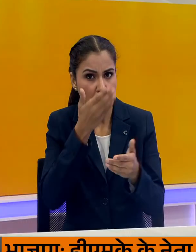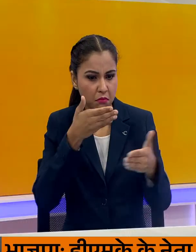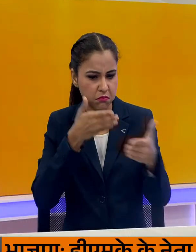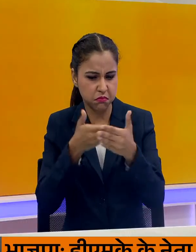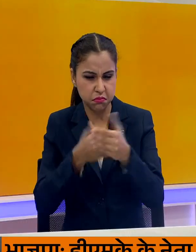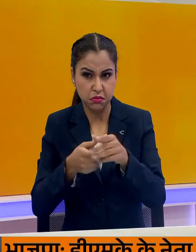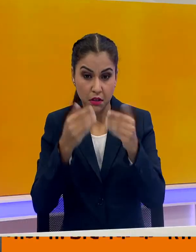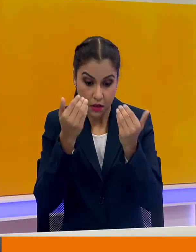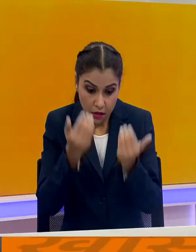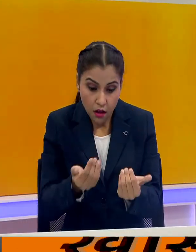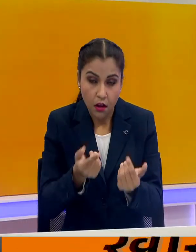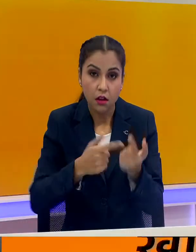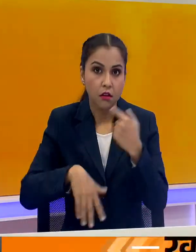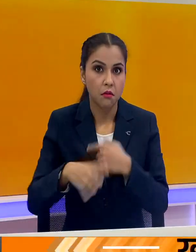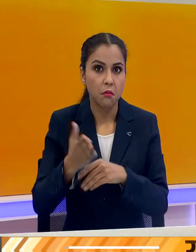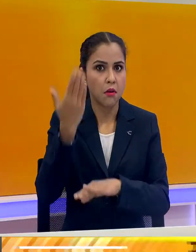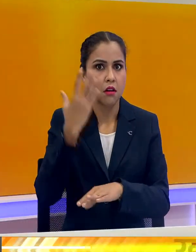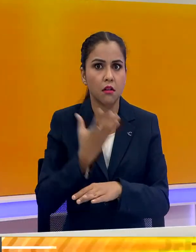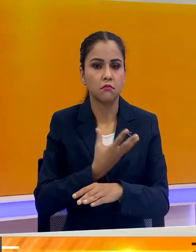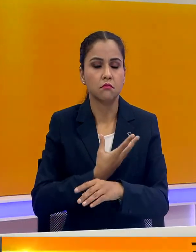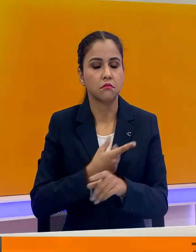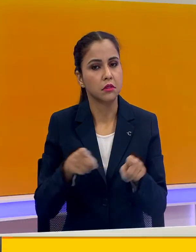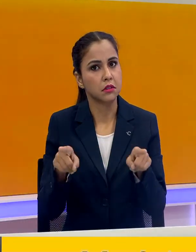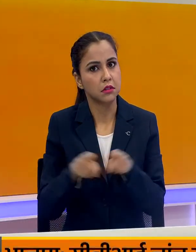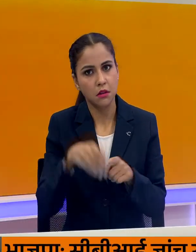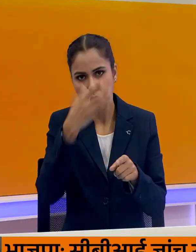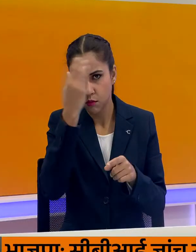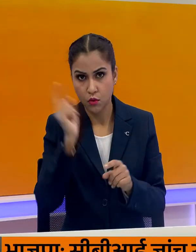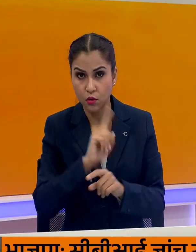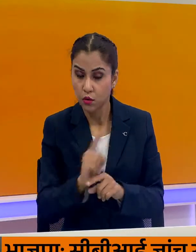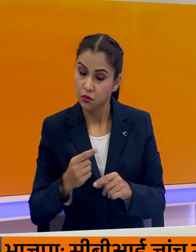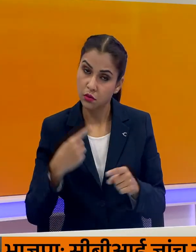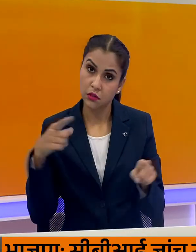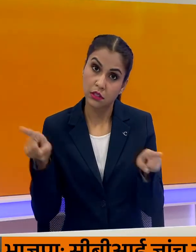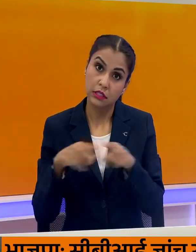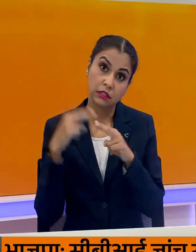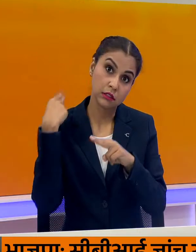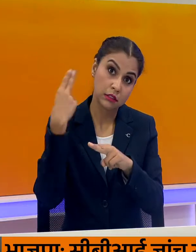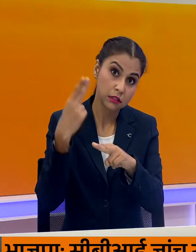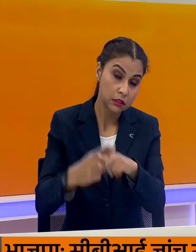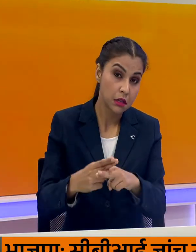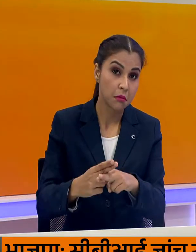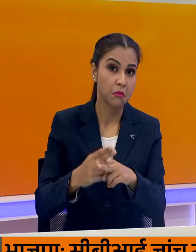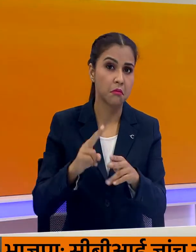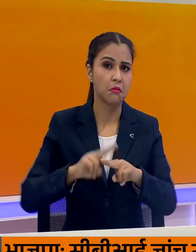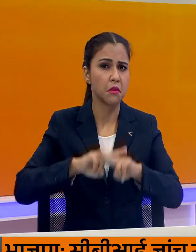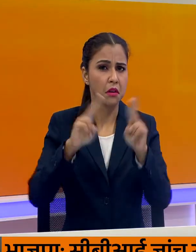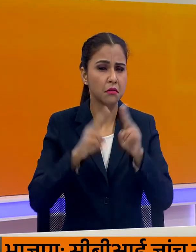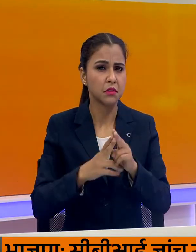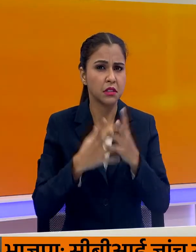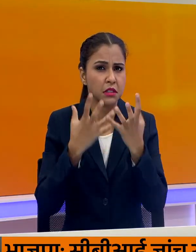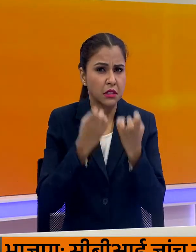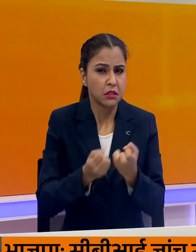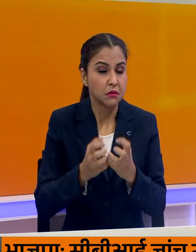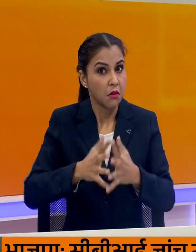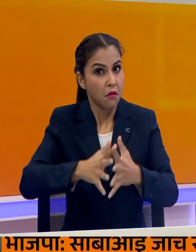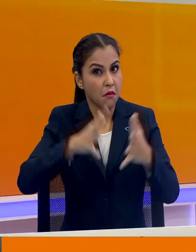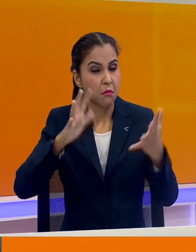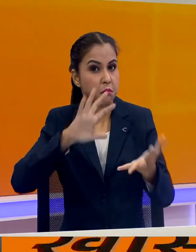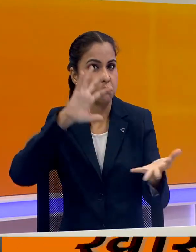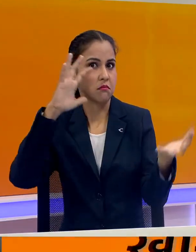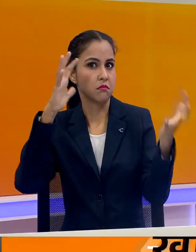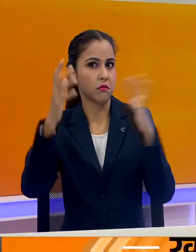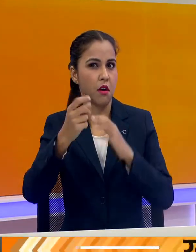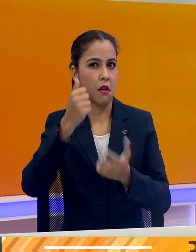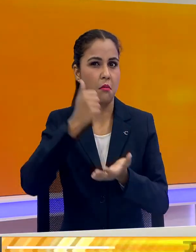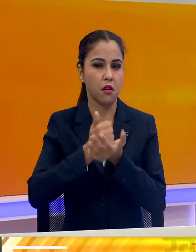उसे यहाँ की जनता भूल नहीं पाई है। उस वक्त शिमला का सूखा नेशनल हेडलाइन बना था। इतनी बड़ी खबर कि वर्ल्ड बैंक तक बात